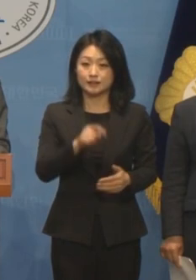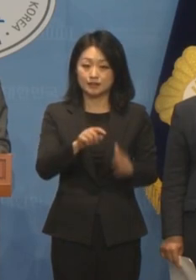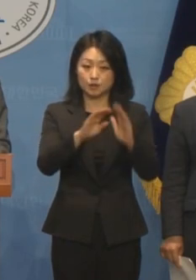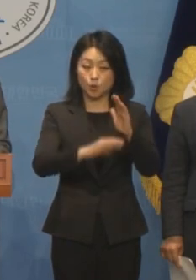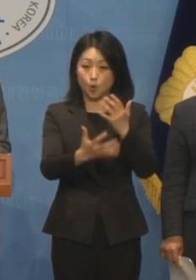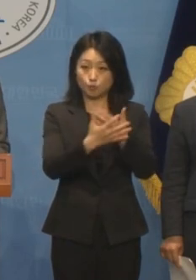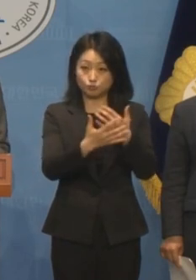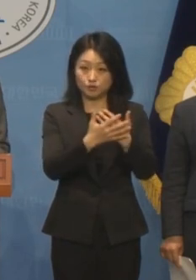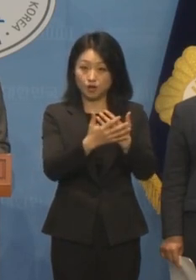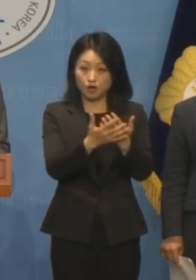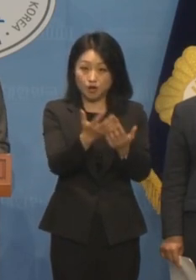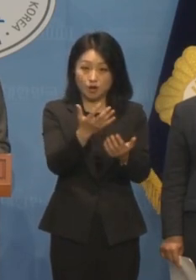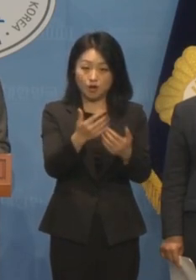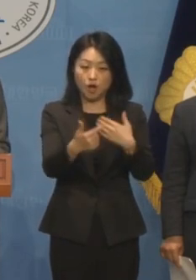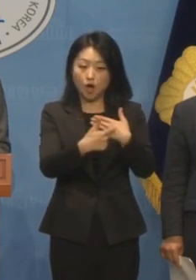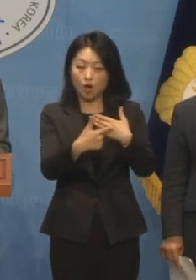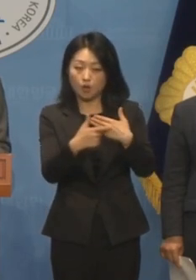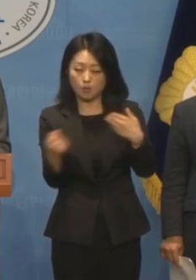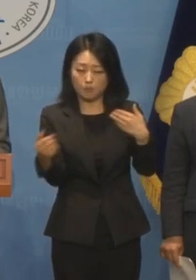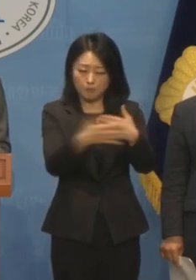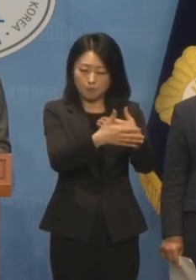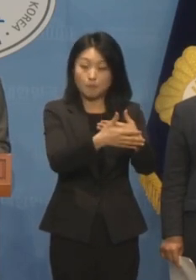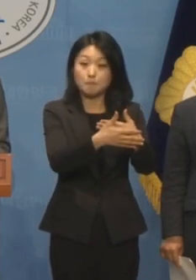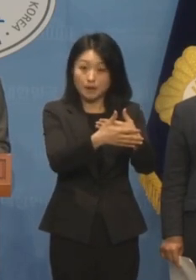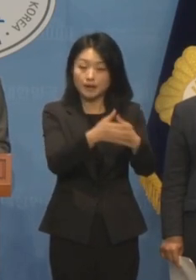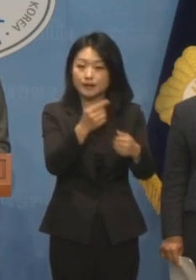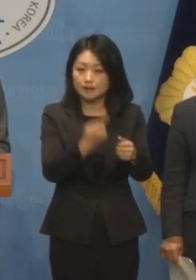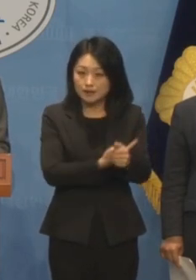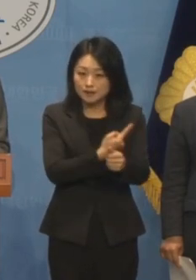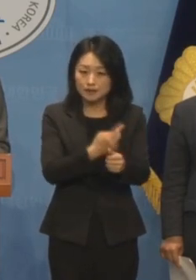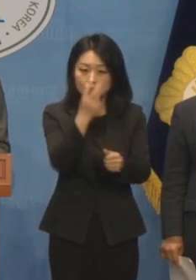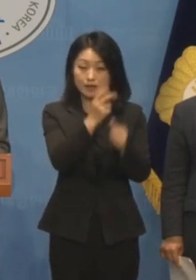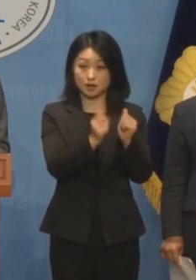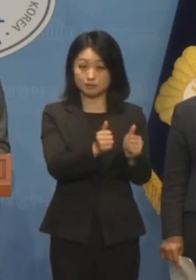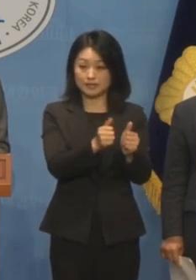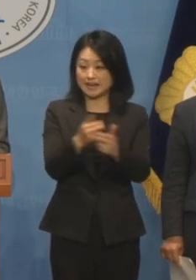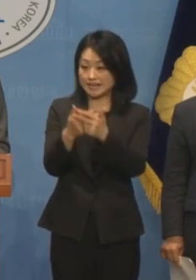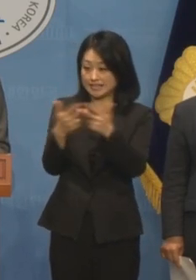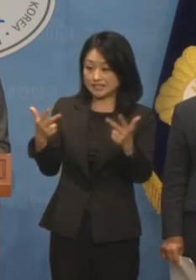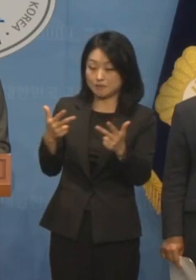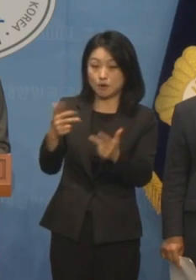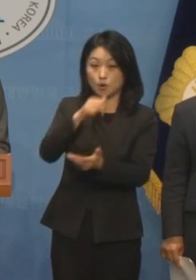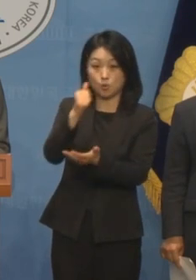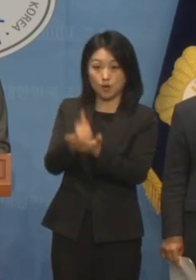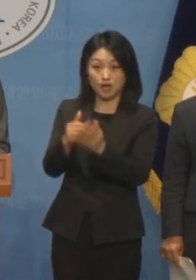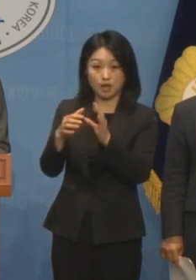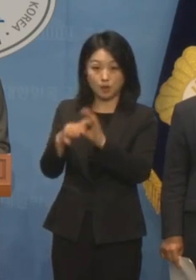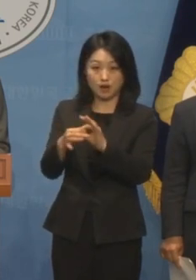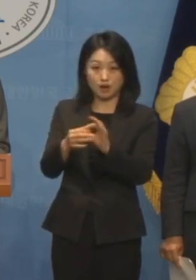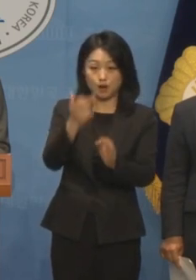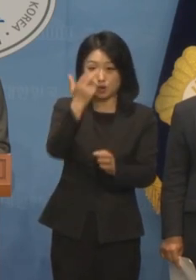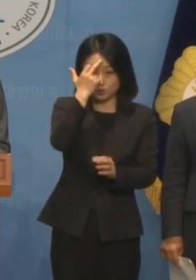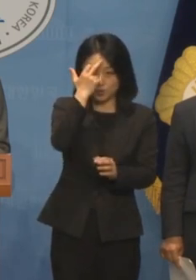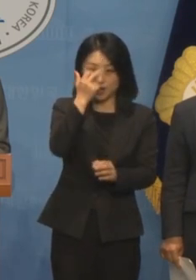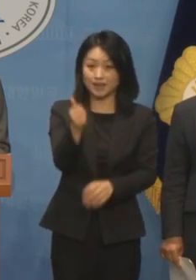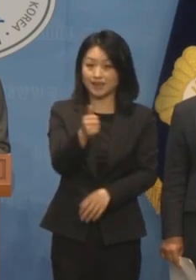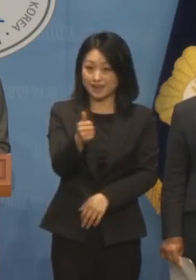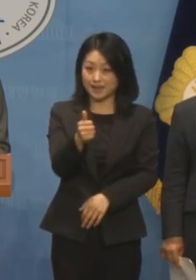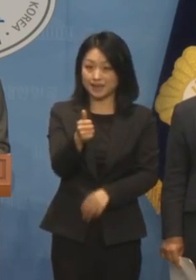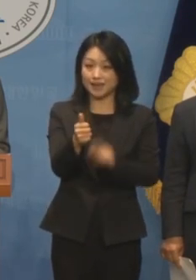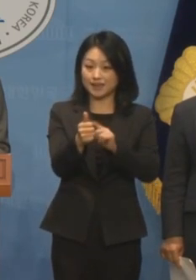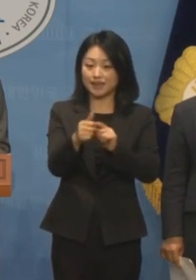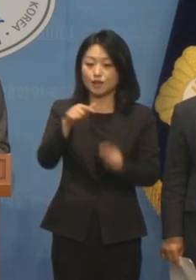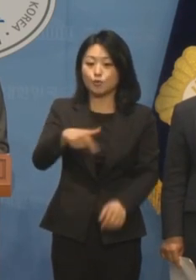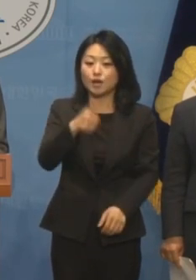짜집기 공문까지 동원했습니다. 그동안 검찰은 이재명 대표의 혐의 입증에 최모 전 성남시 기업 지원